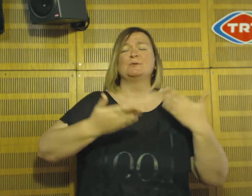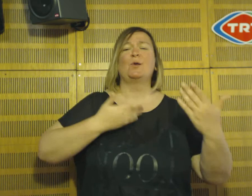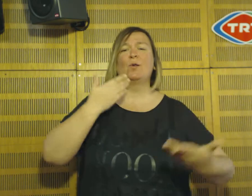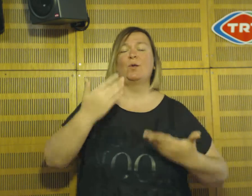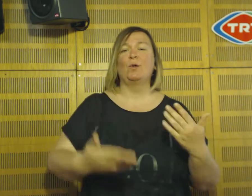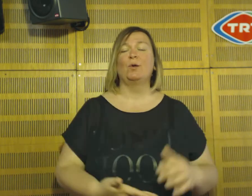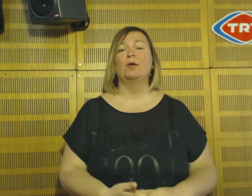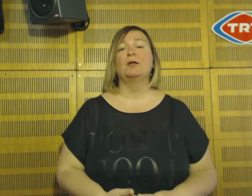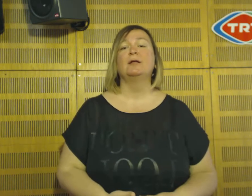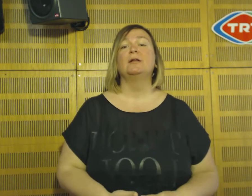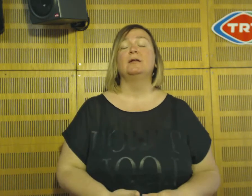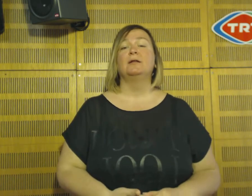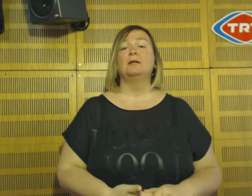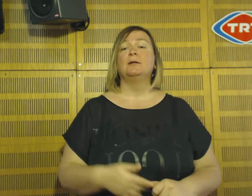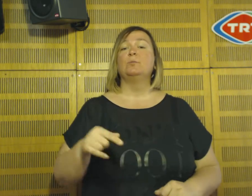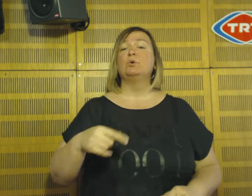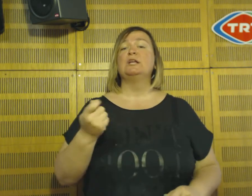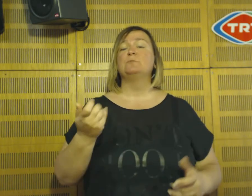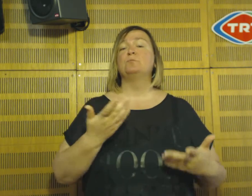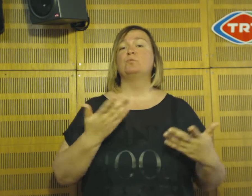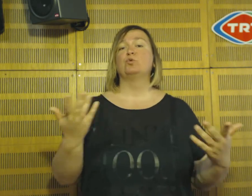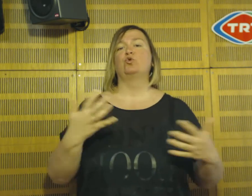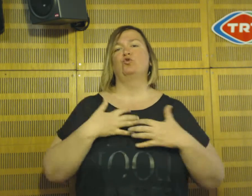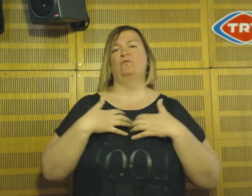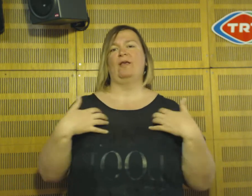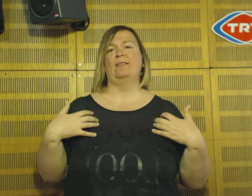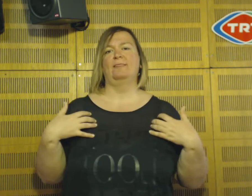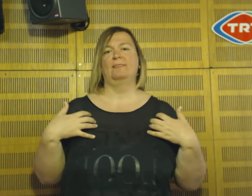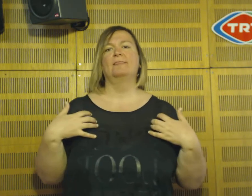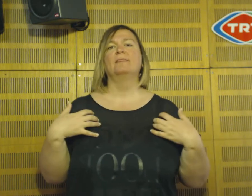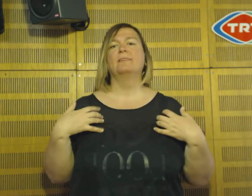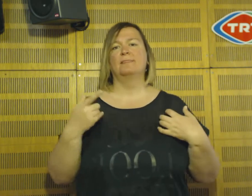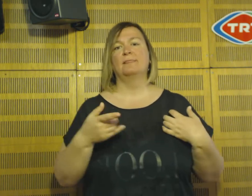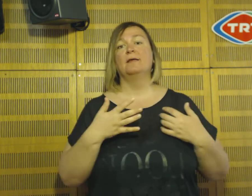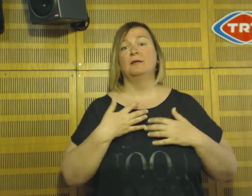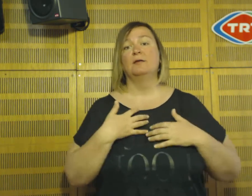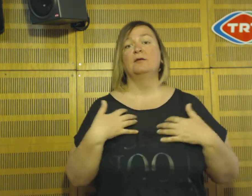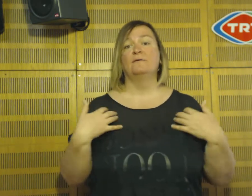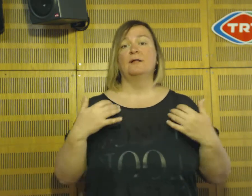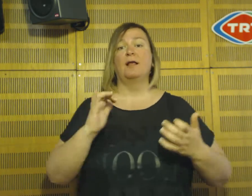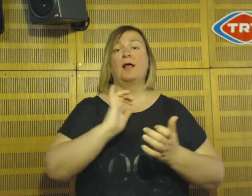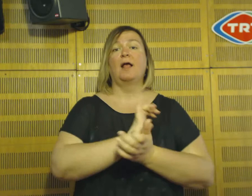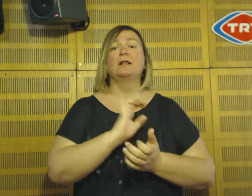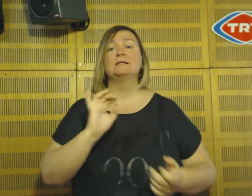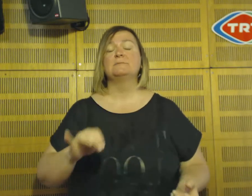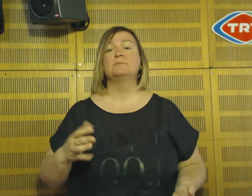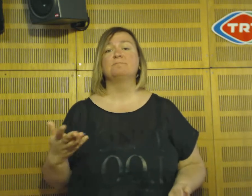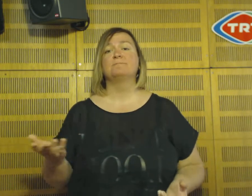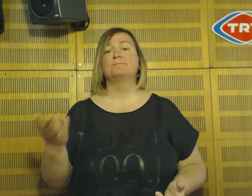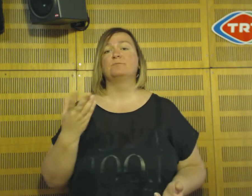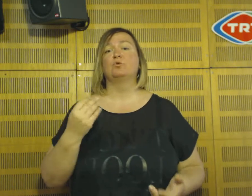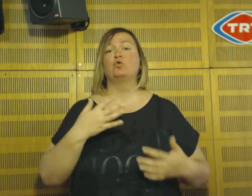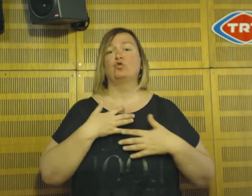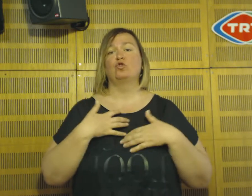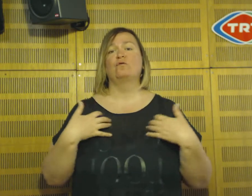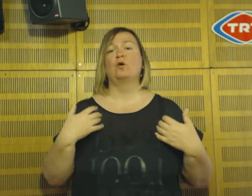bu. Bu işin büyük bir kısmı güven üstüne oturuyor ve ailelerimiz şu ana kadar güven göstermeyen bir ailemiz